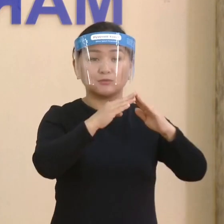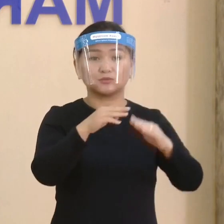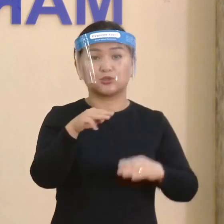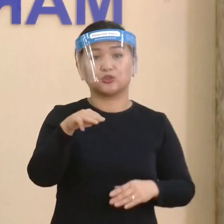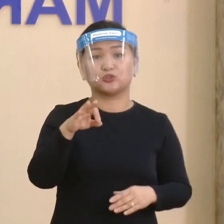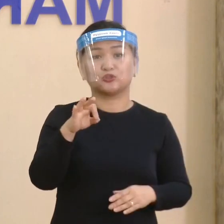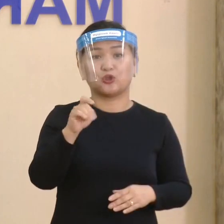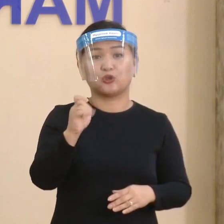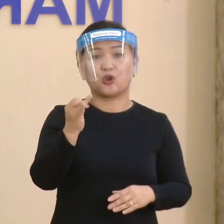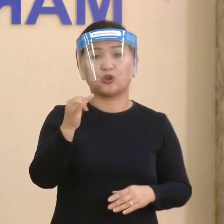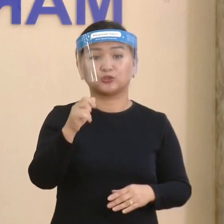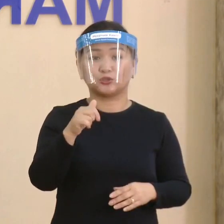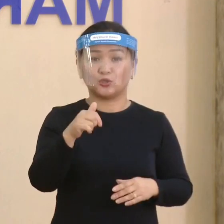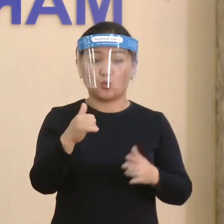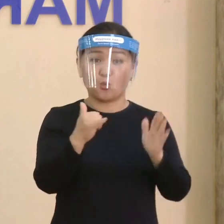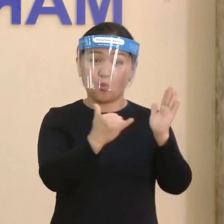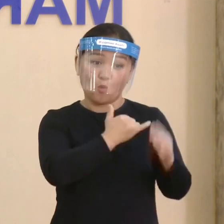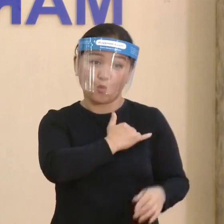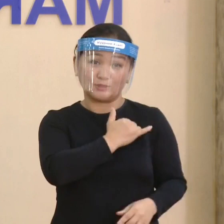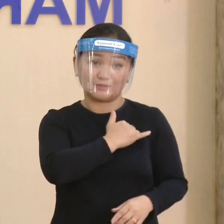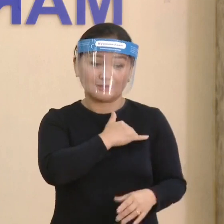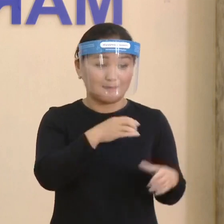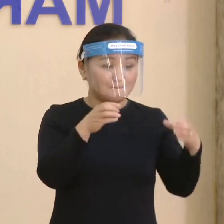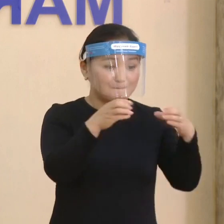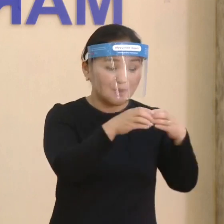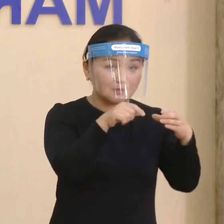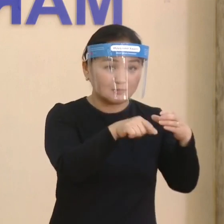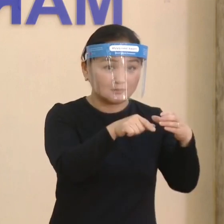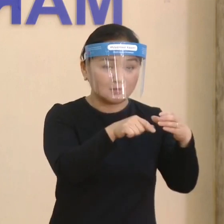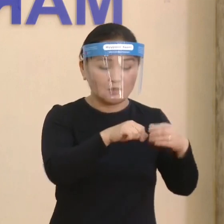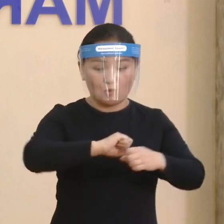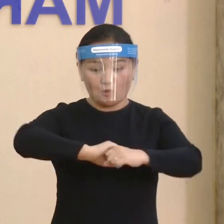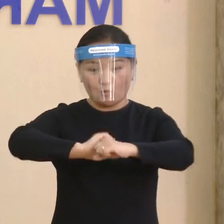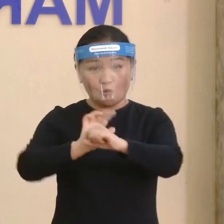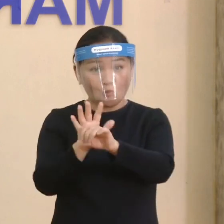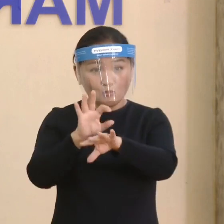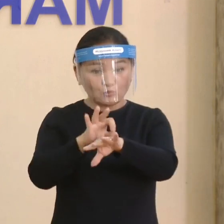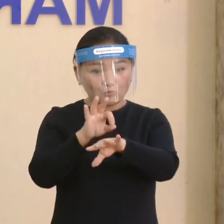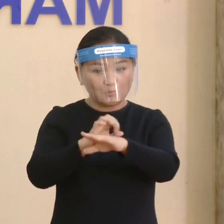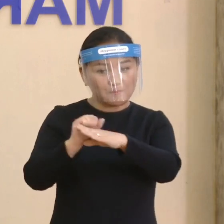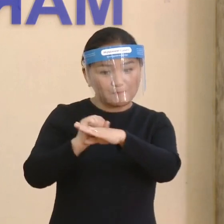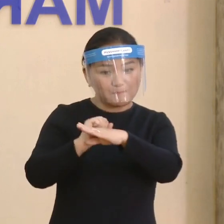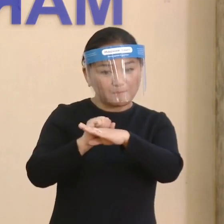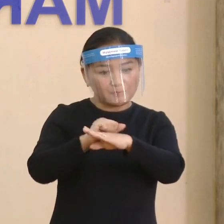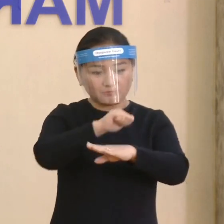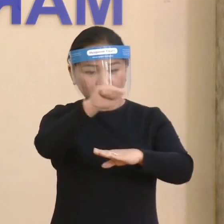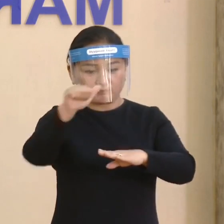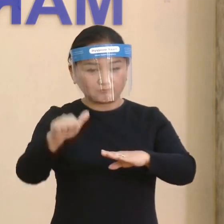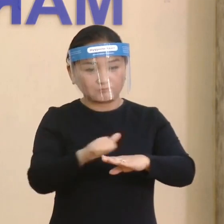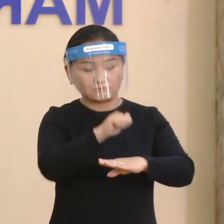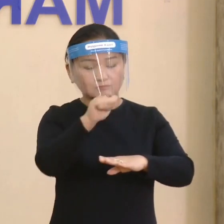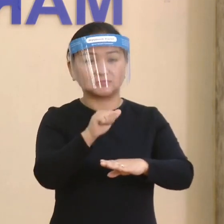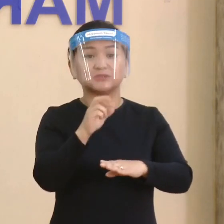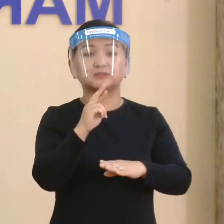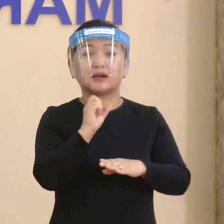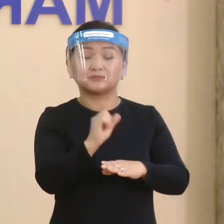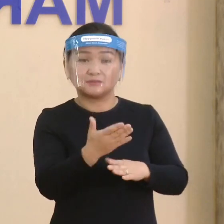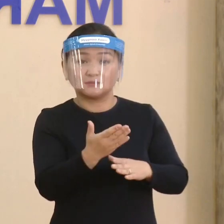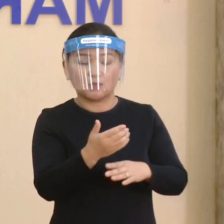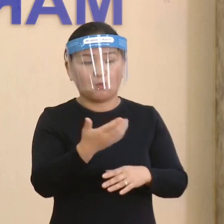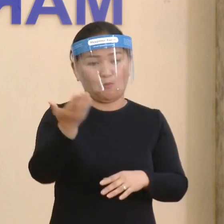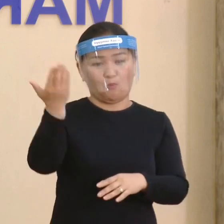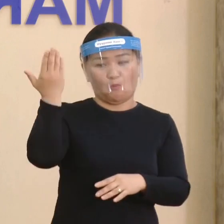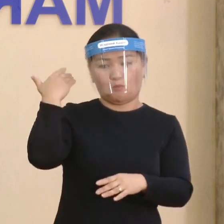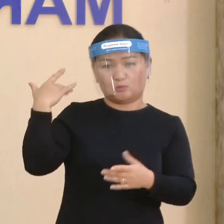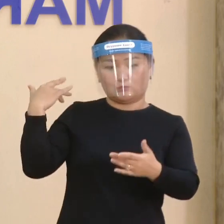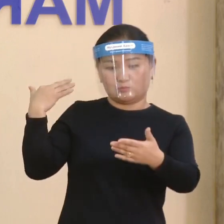тохиолдлын удирдлагын баг нийт энэ ковидын үеийн одоо бэлэн байдлаа хэрхэн хангаж байгаа вэ гэдэг өмнөх хийсэн бүх